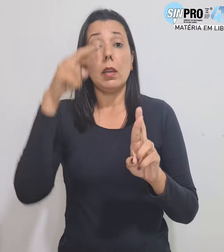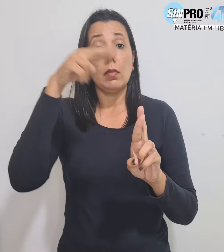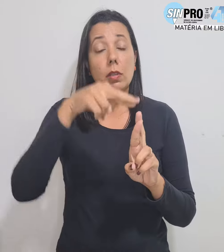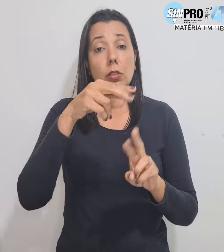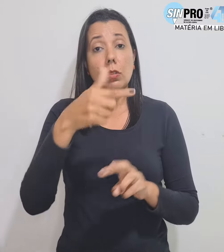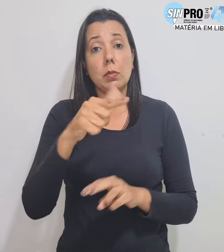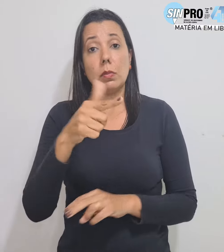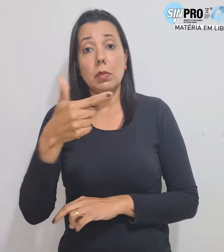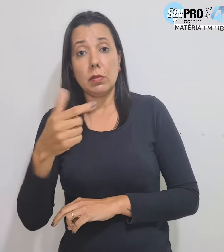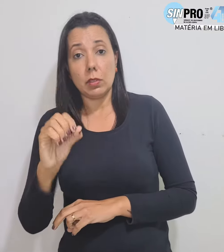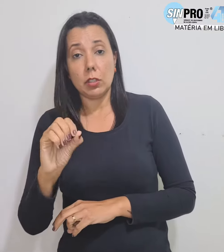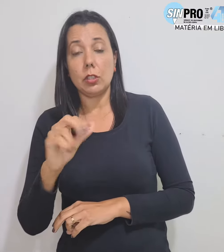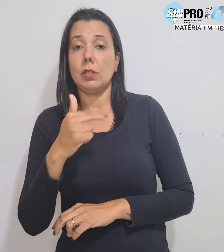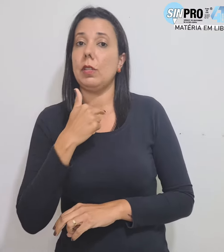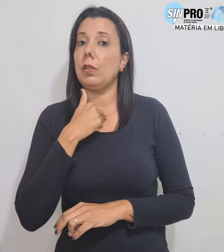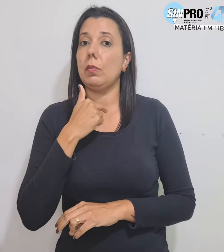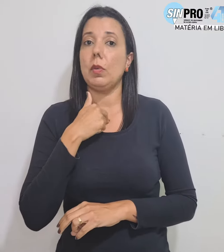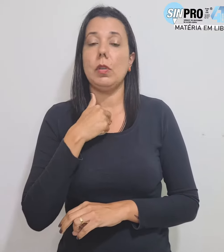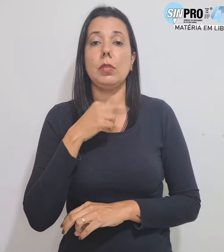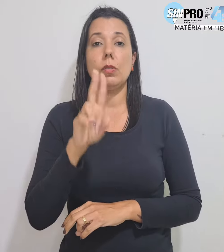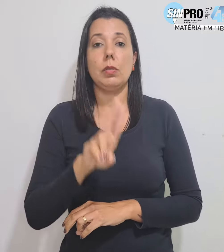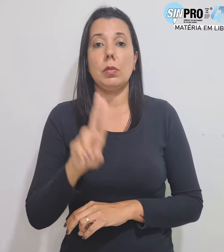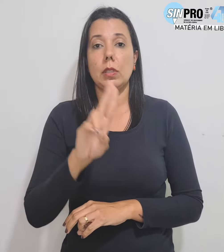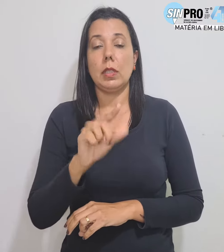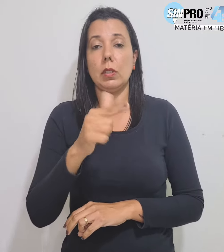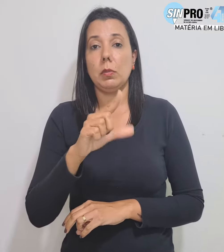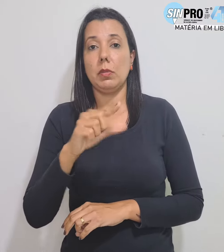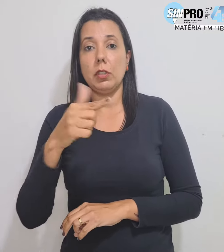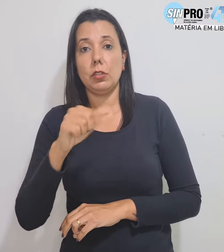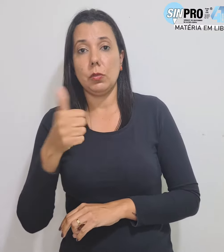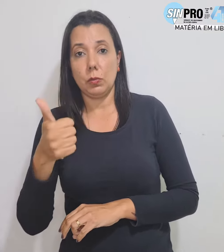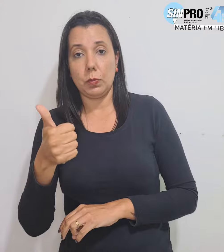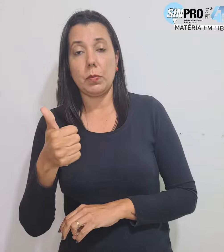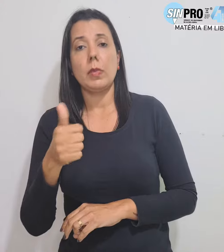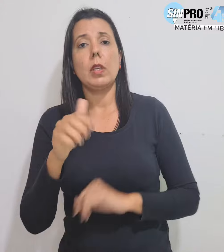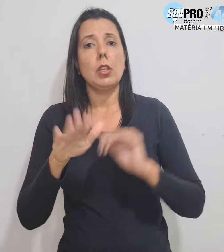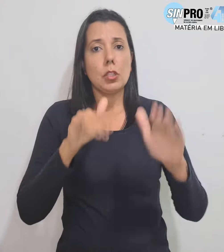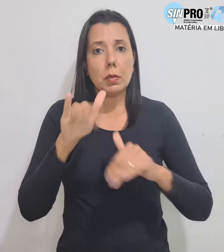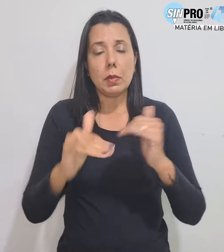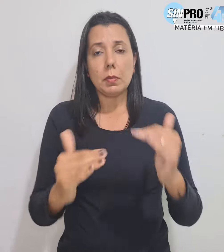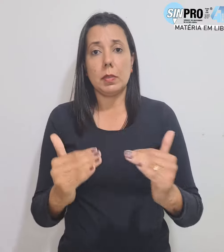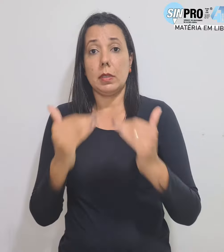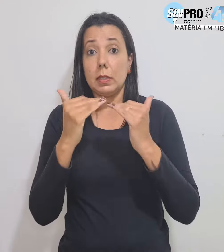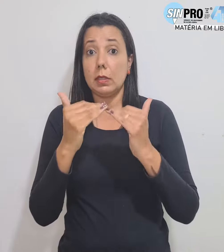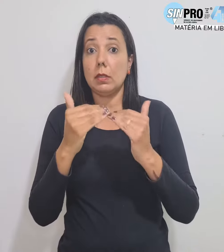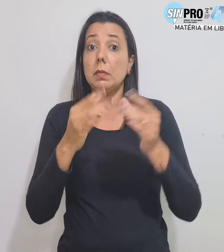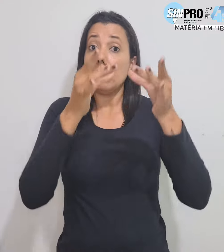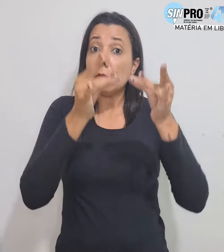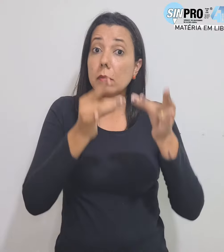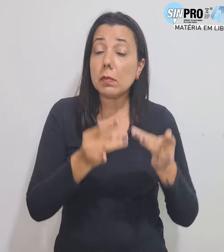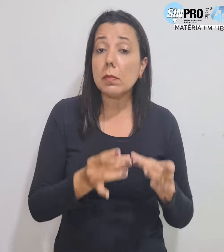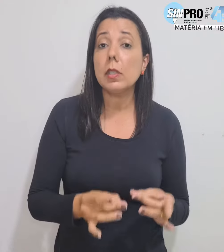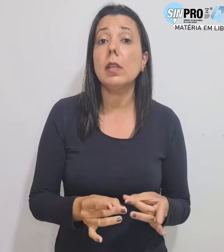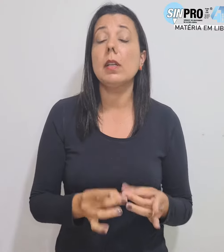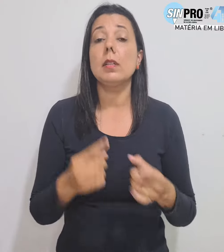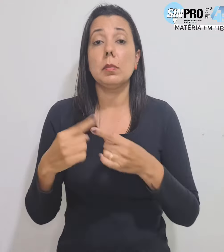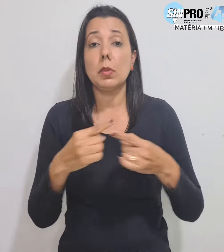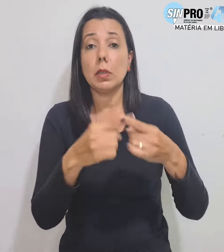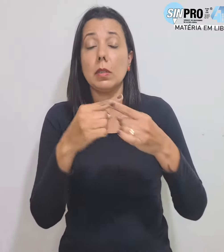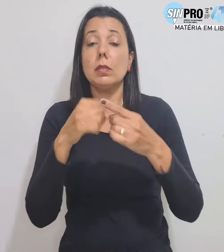referentes ao ano de 2020 não podem ser usufruídos em 2021. Chamamos a atenção para estes detalhes em